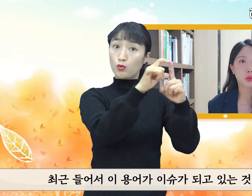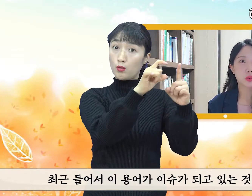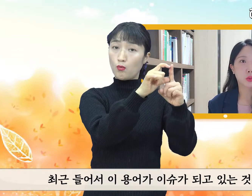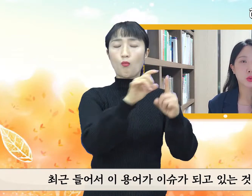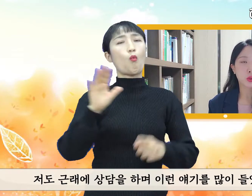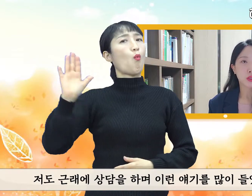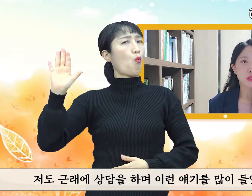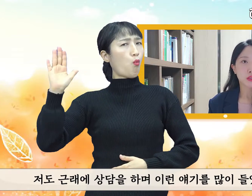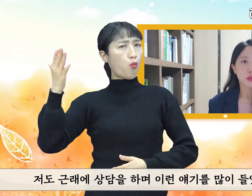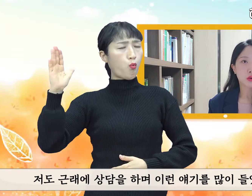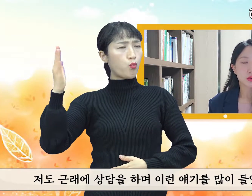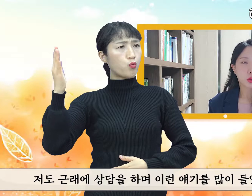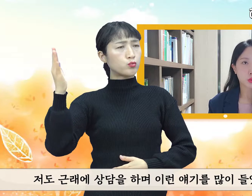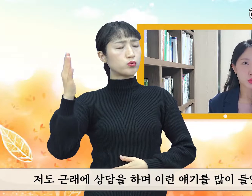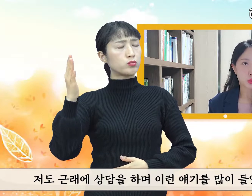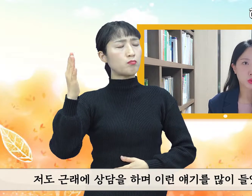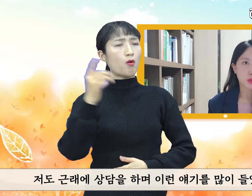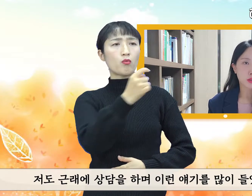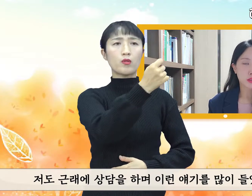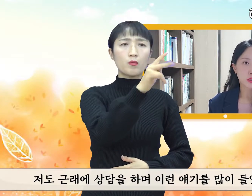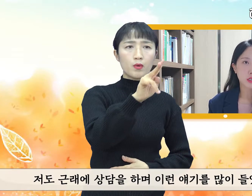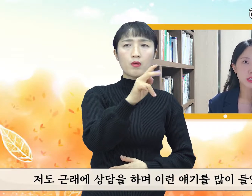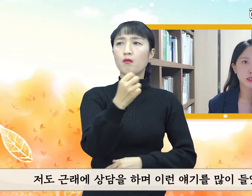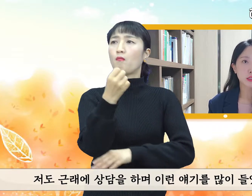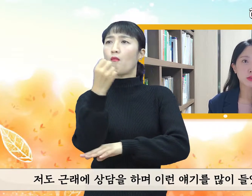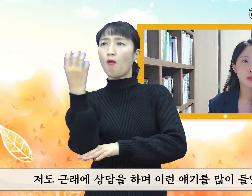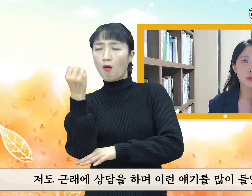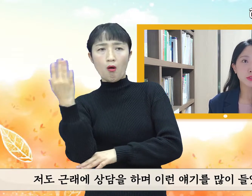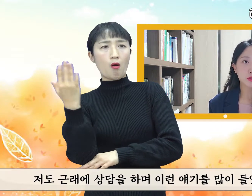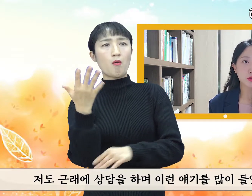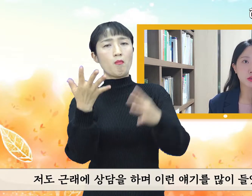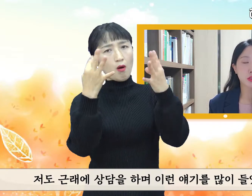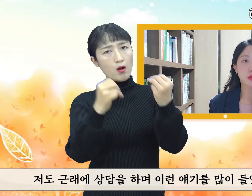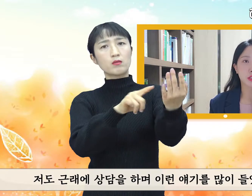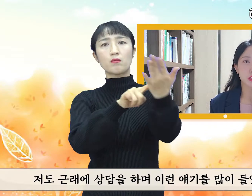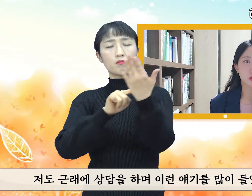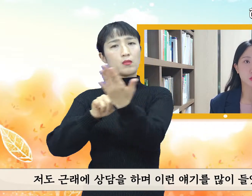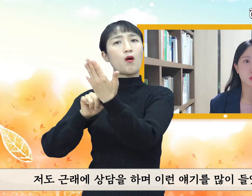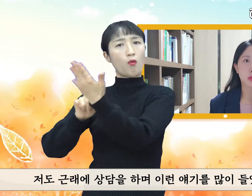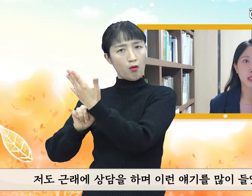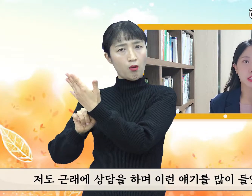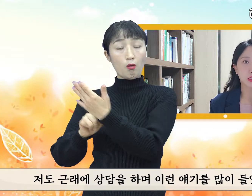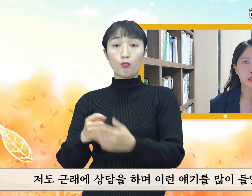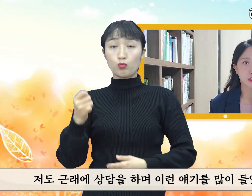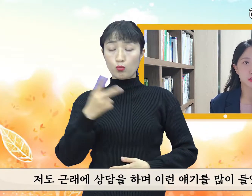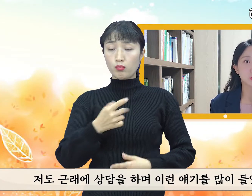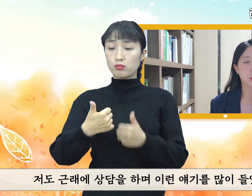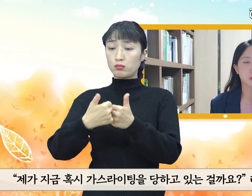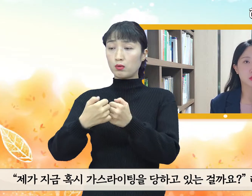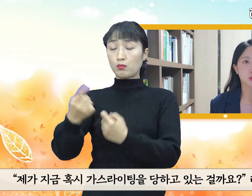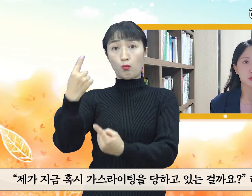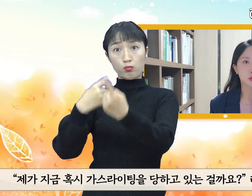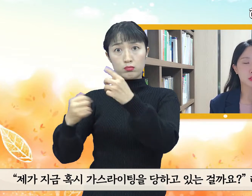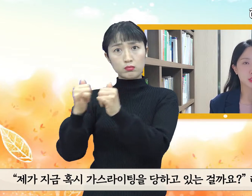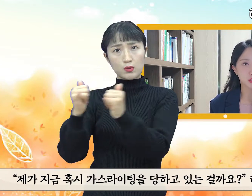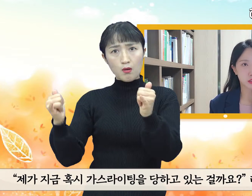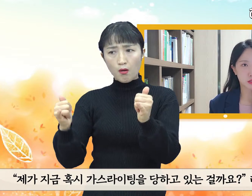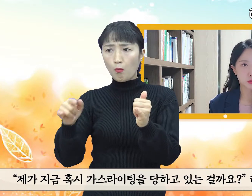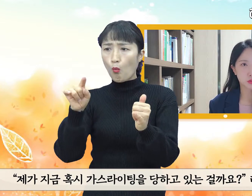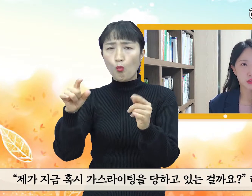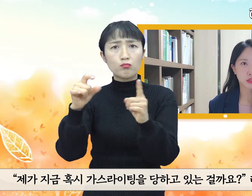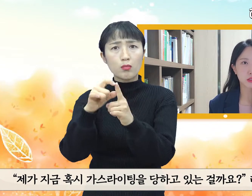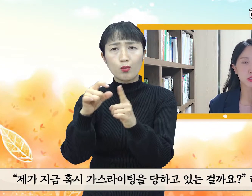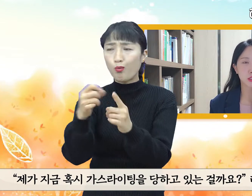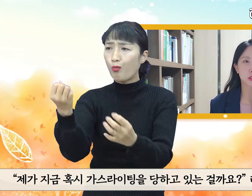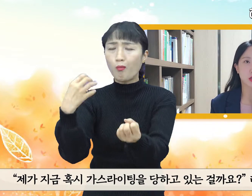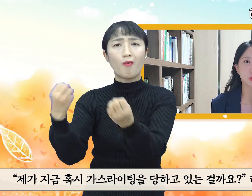것 같고, 저도 근래 상담을 하면서 이런 얘기들을 조금 많이 들었었거든요. 제가 지금